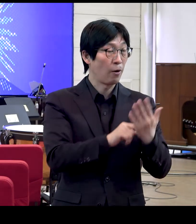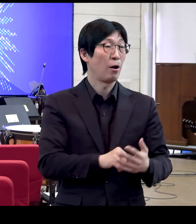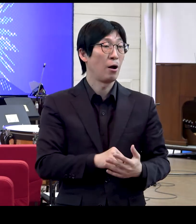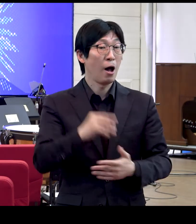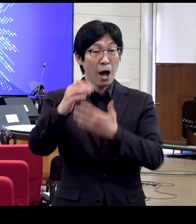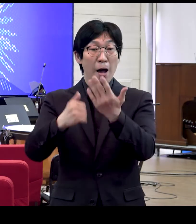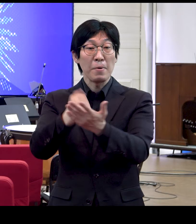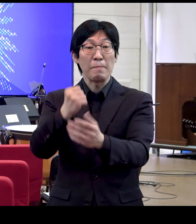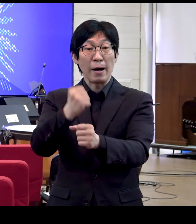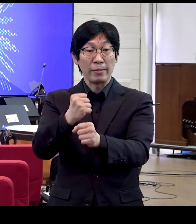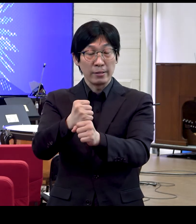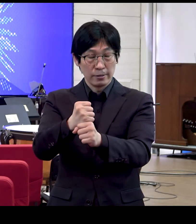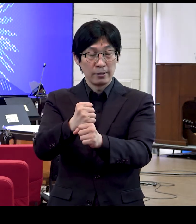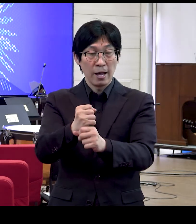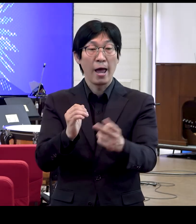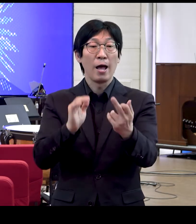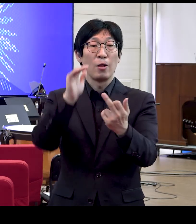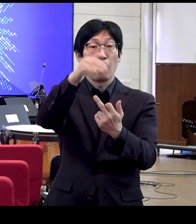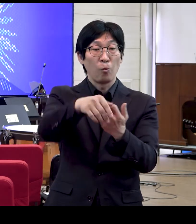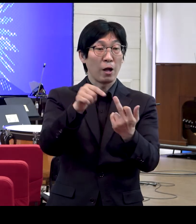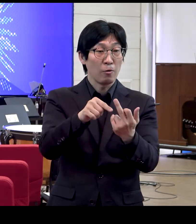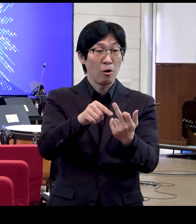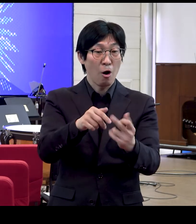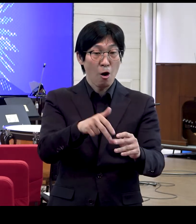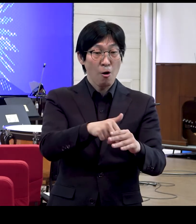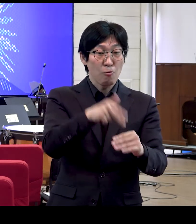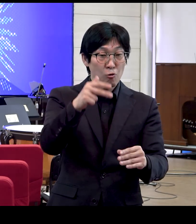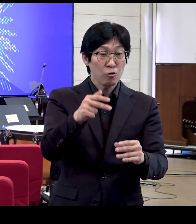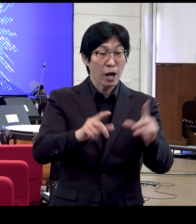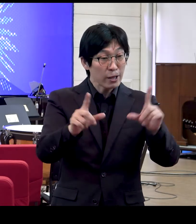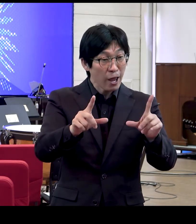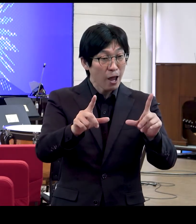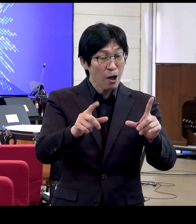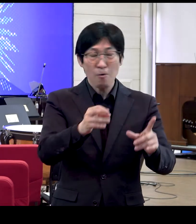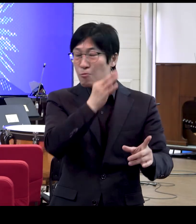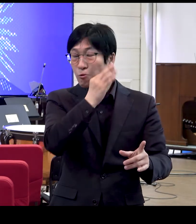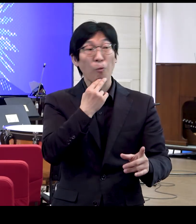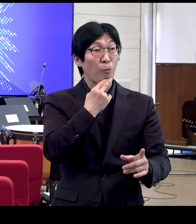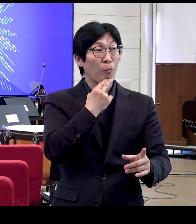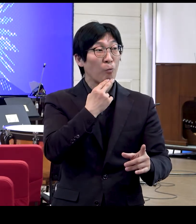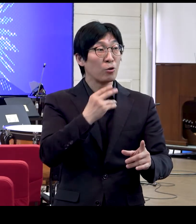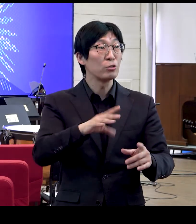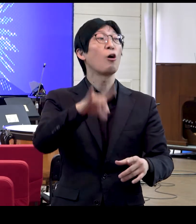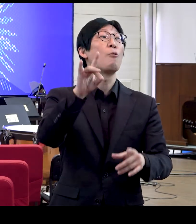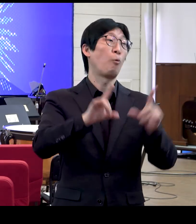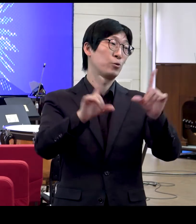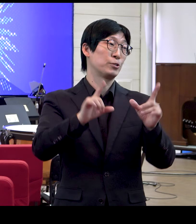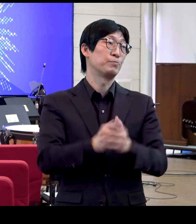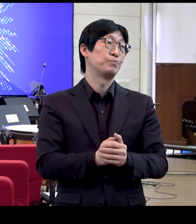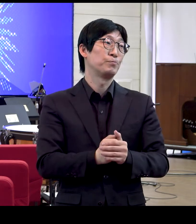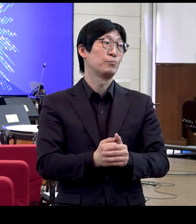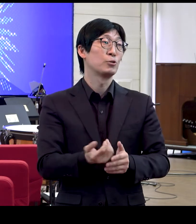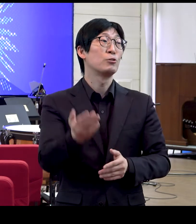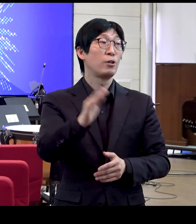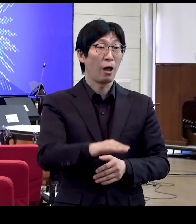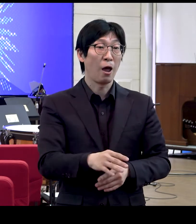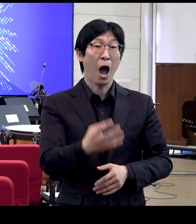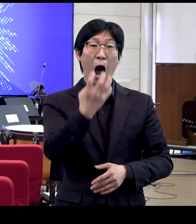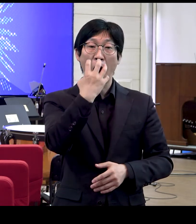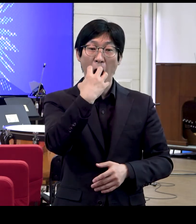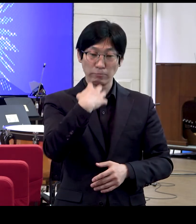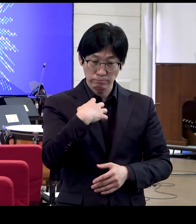하나님이 만드신 에덴 동산은요, 벌거벗었어도 전혀 부끄럽지 않은 그런 곳이었습니다.